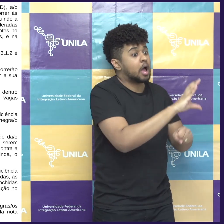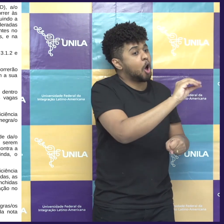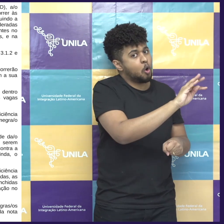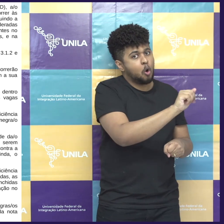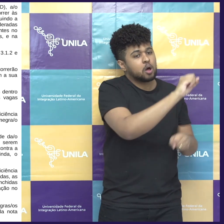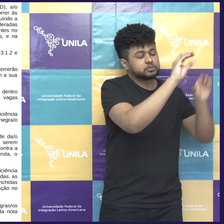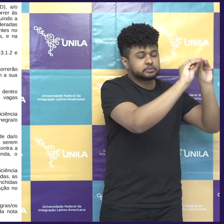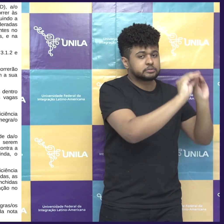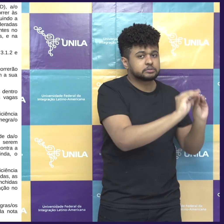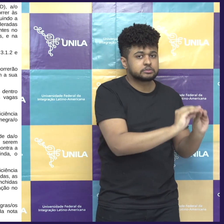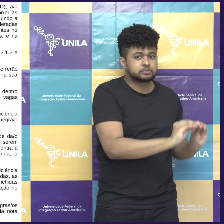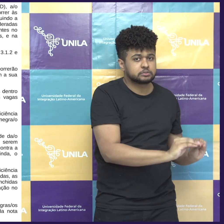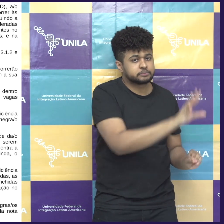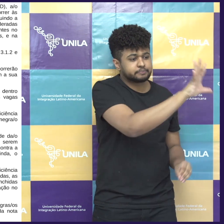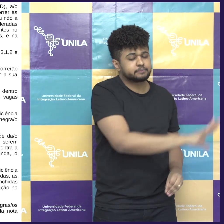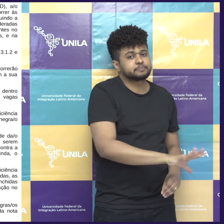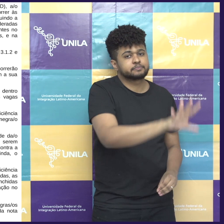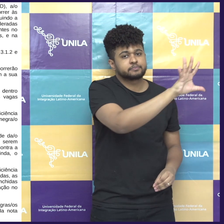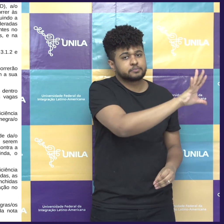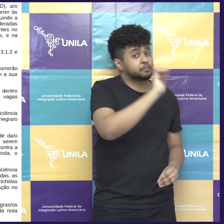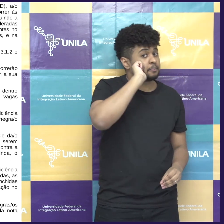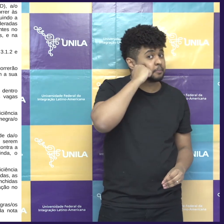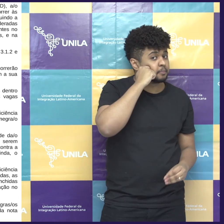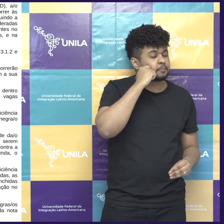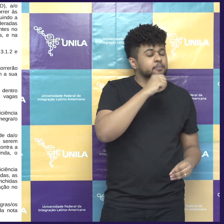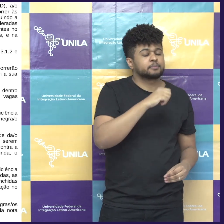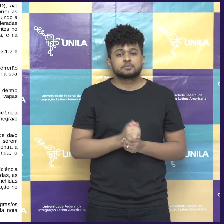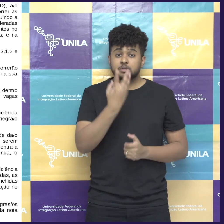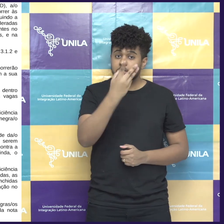reservadas a candidatos negras, negros.